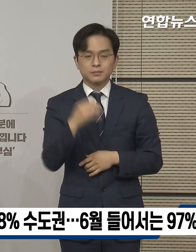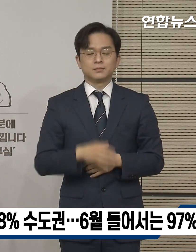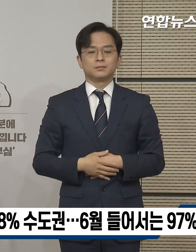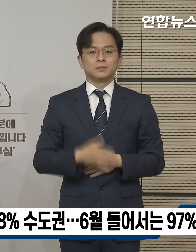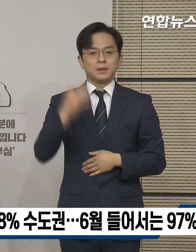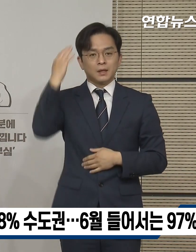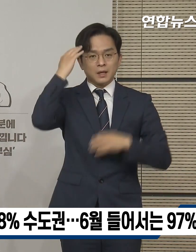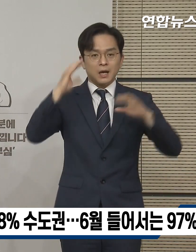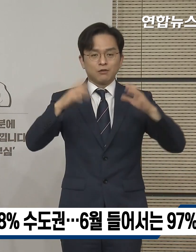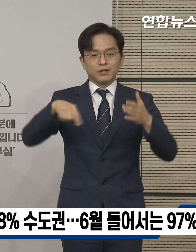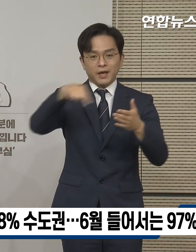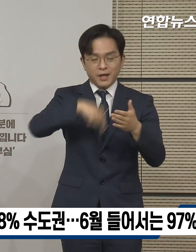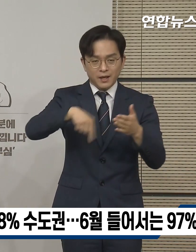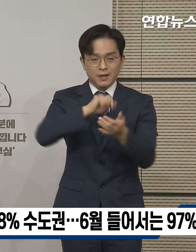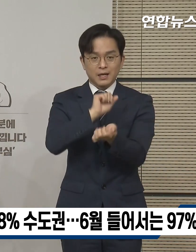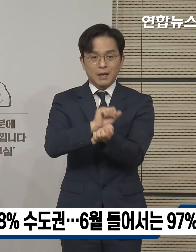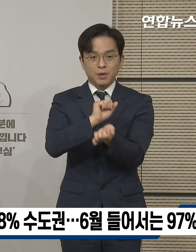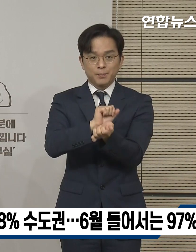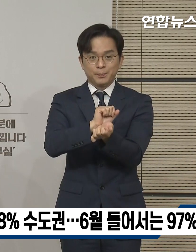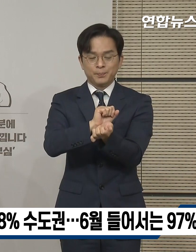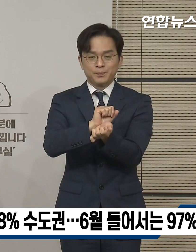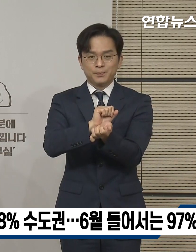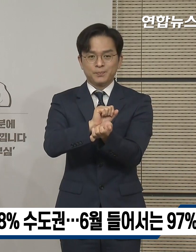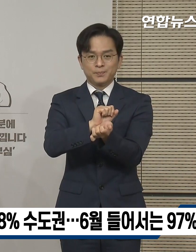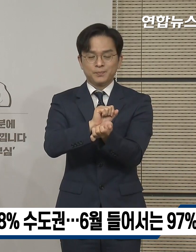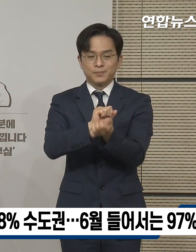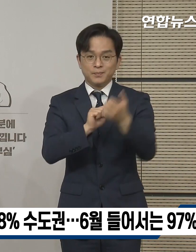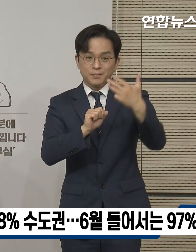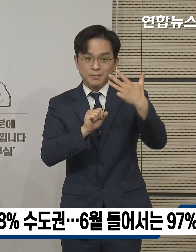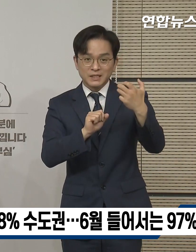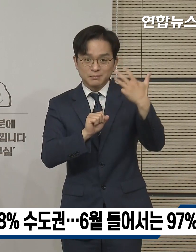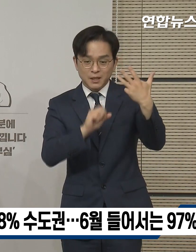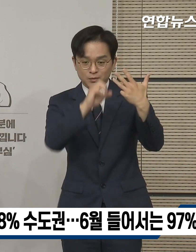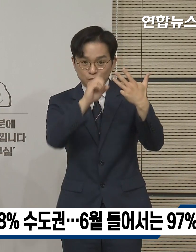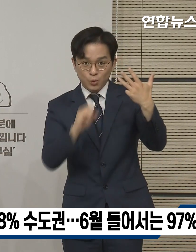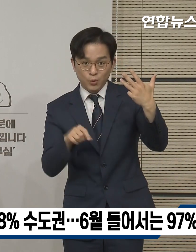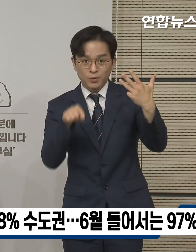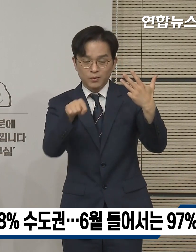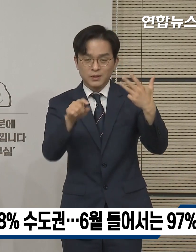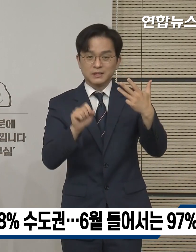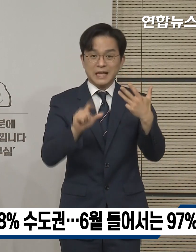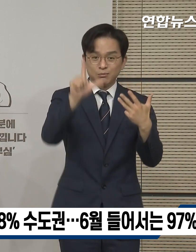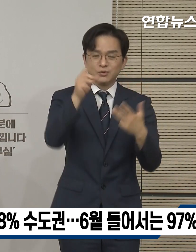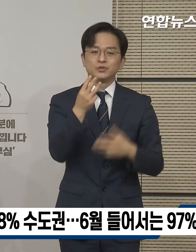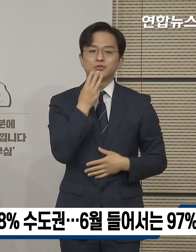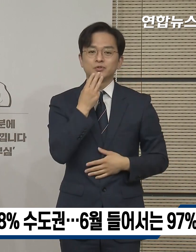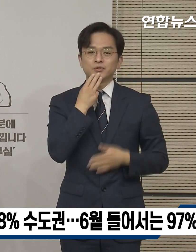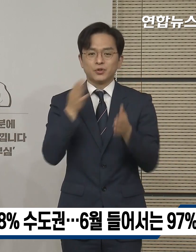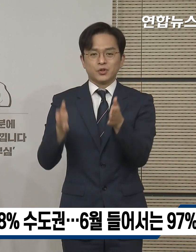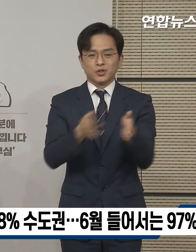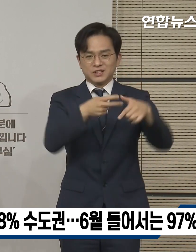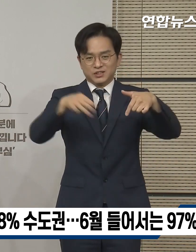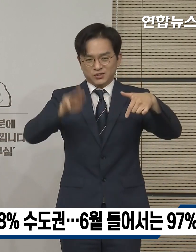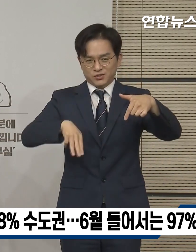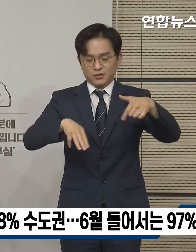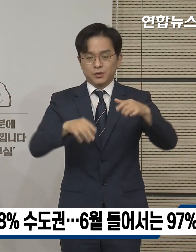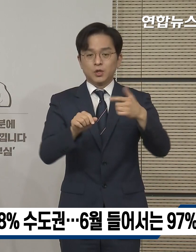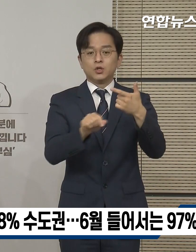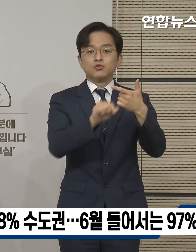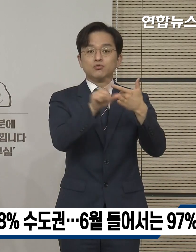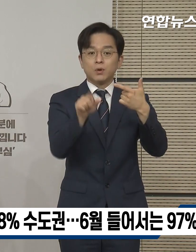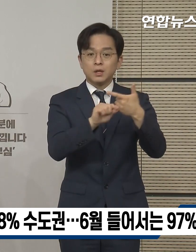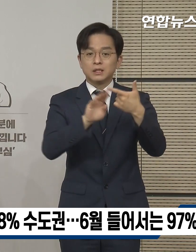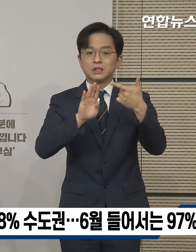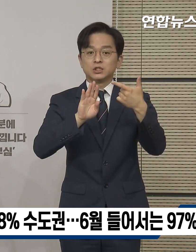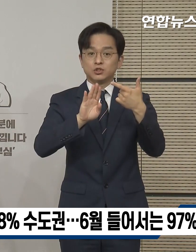중 88%는 수도권에서 발생하였습니다. 특히 6월 이후 지역사회에서 발생한